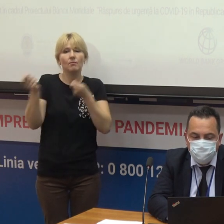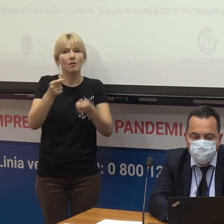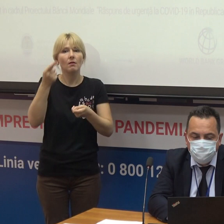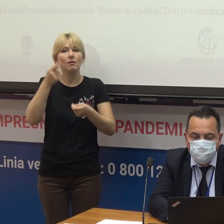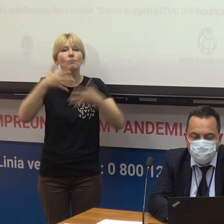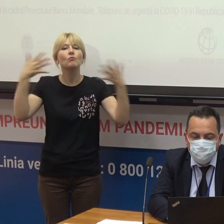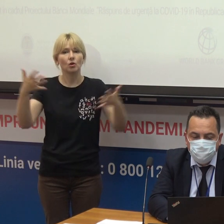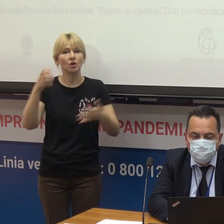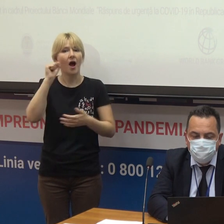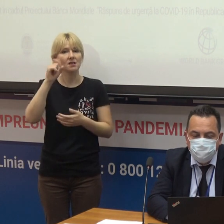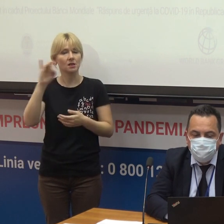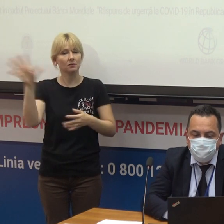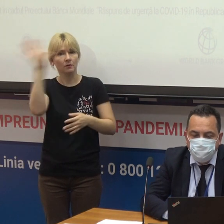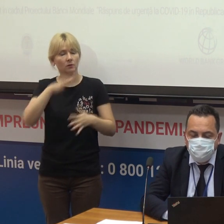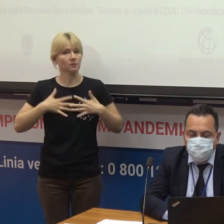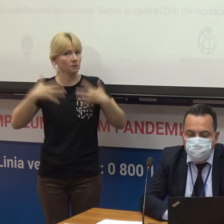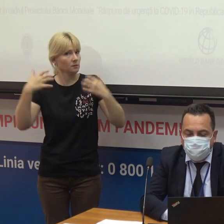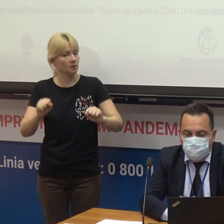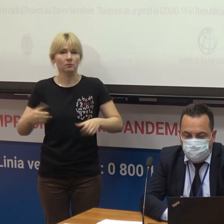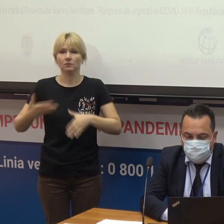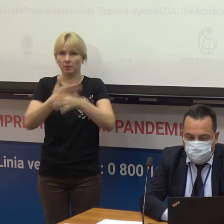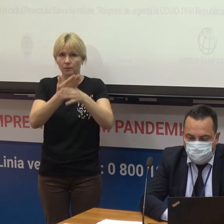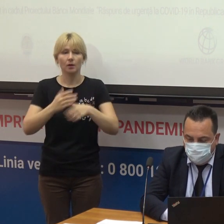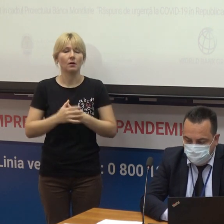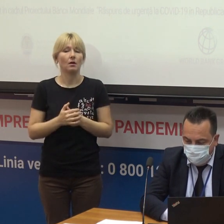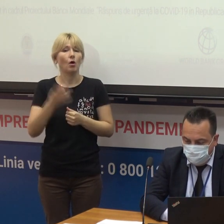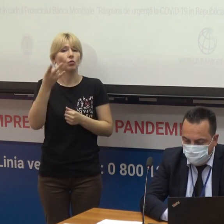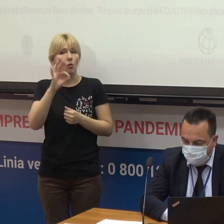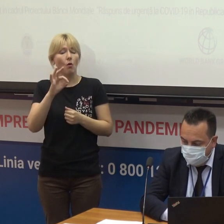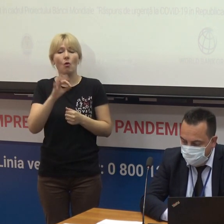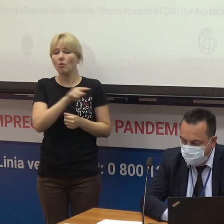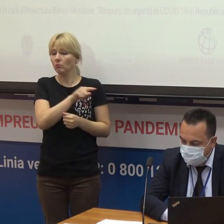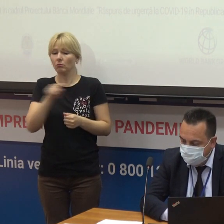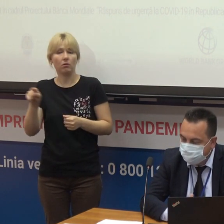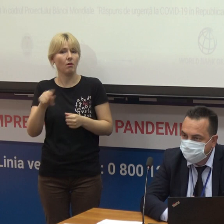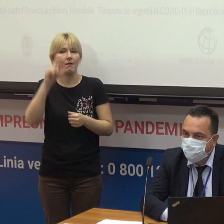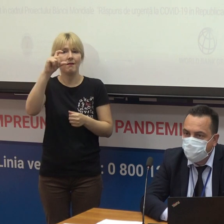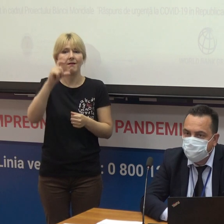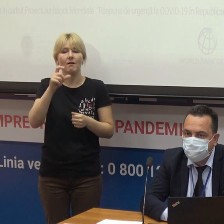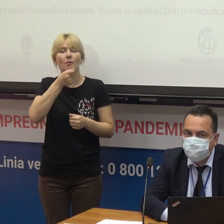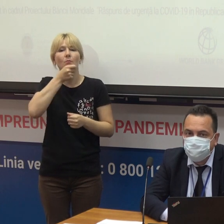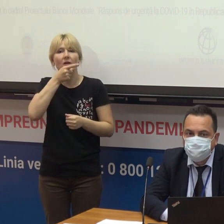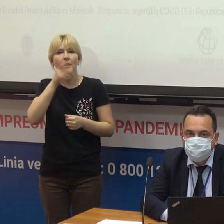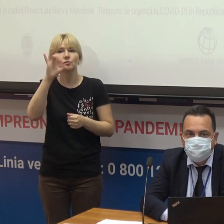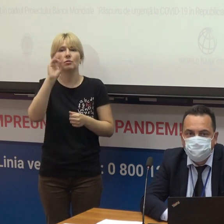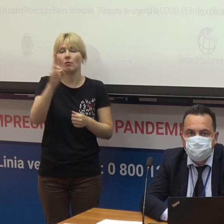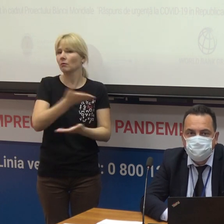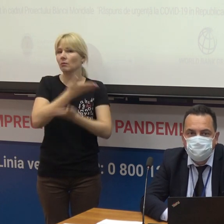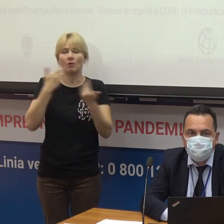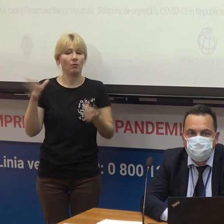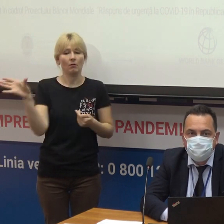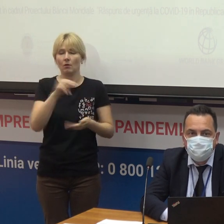depune o muncă enormă, până la moment nu s-a admis expirarea nici unei doze și respectiv nu